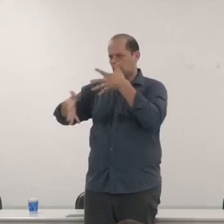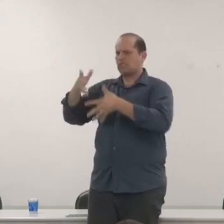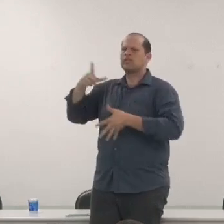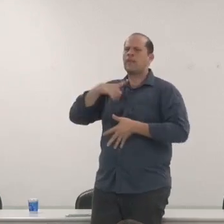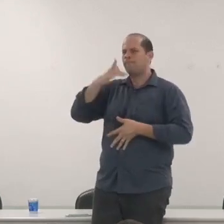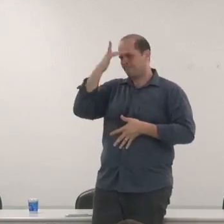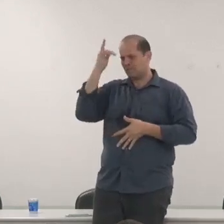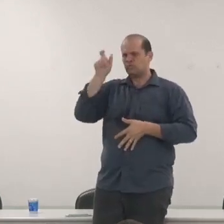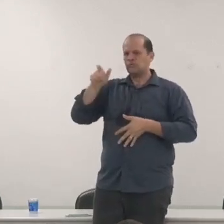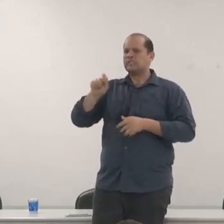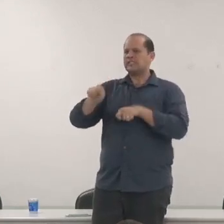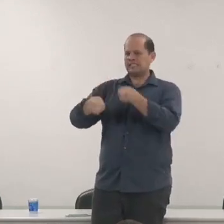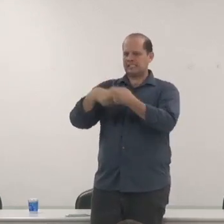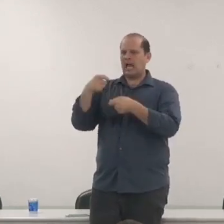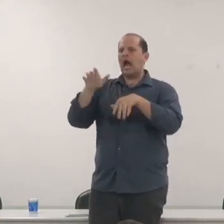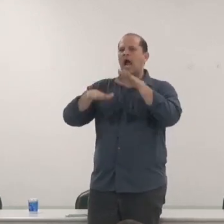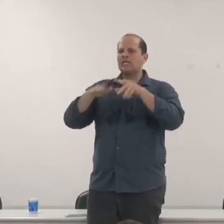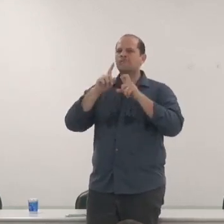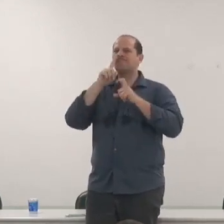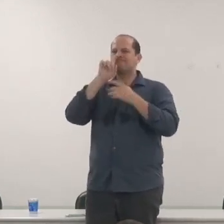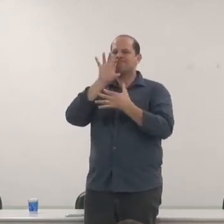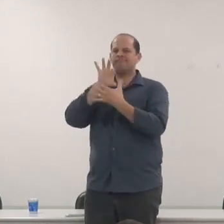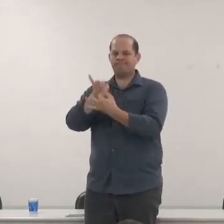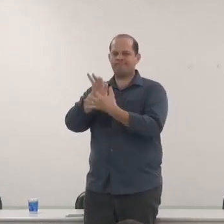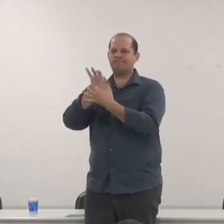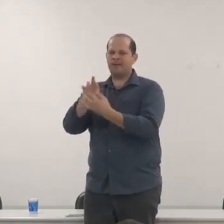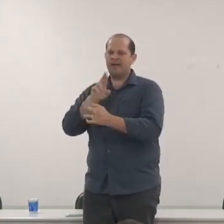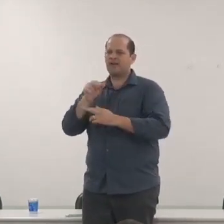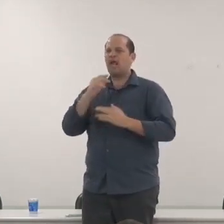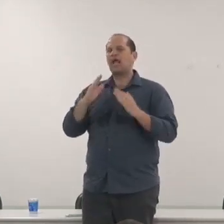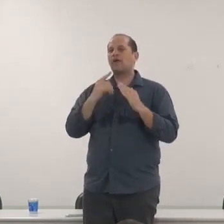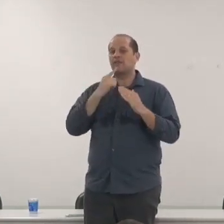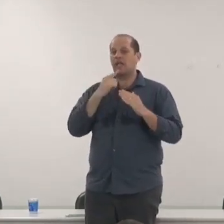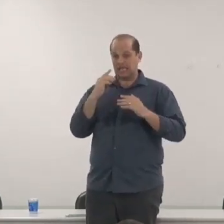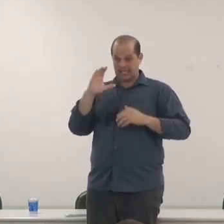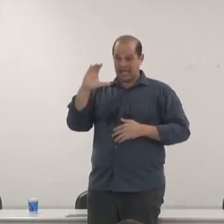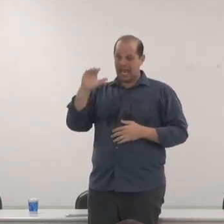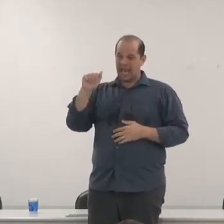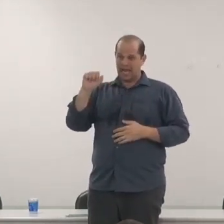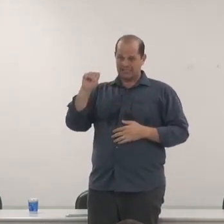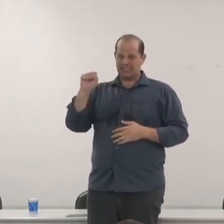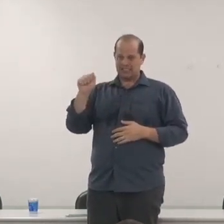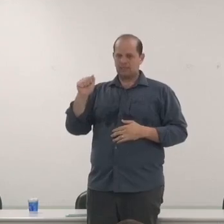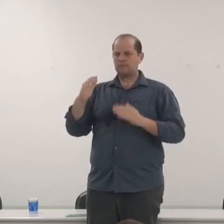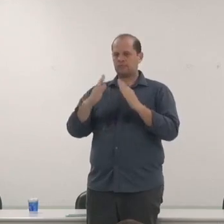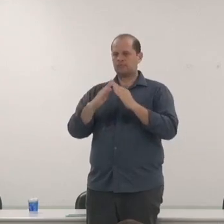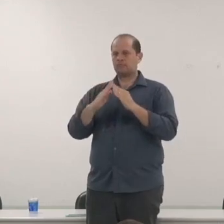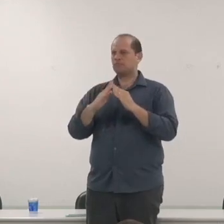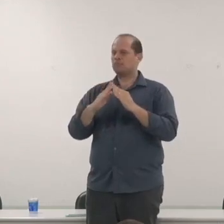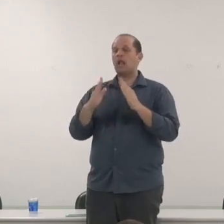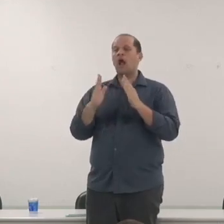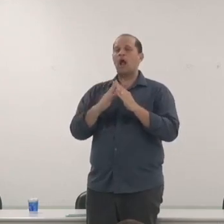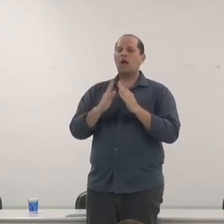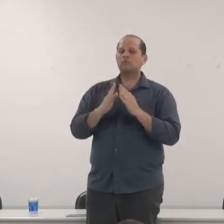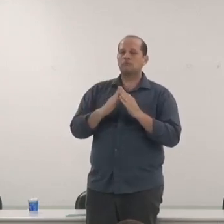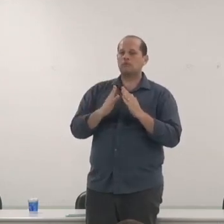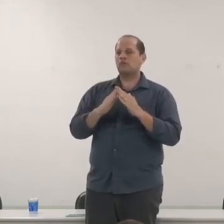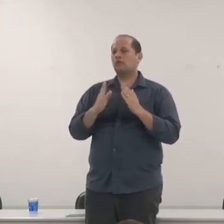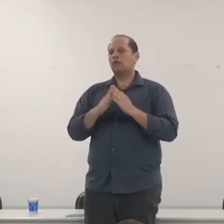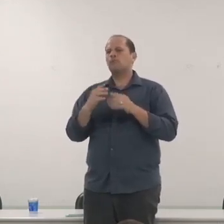boca já. Pessoas surdas sinalizam de forma espontânea, assim, de forma sobreposta. Então, por exemplo, casa, a